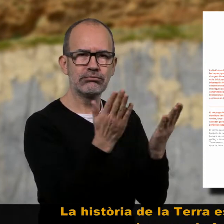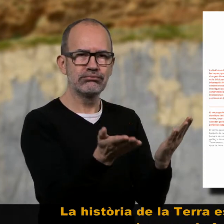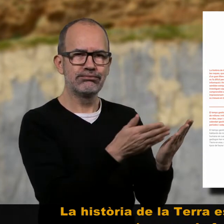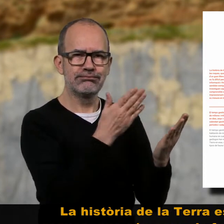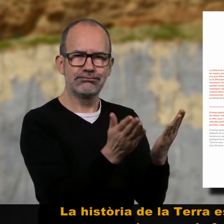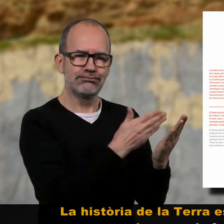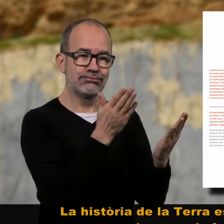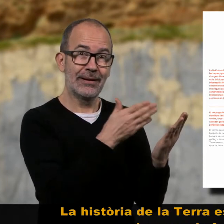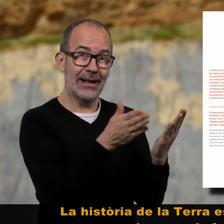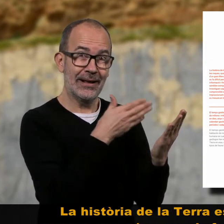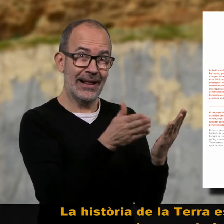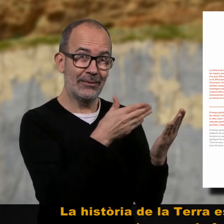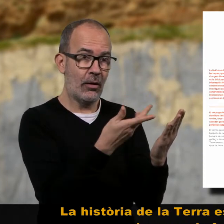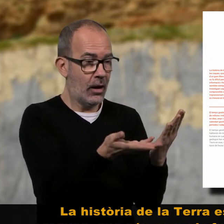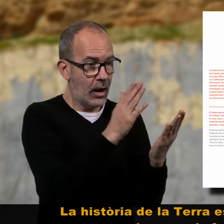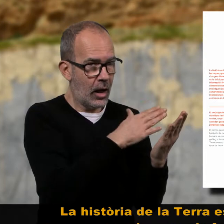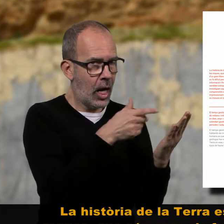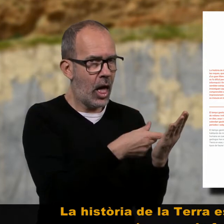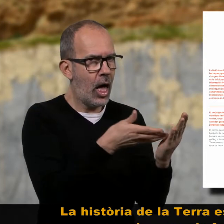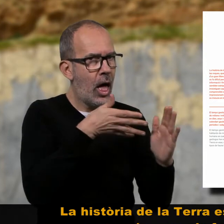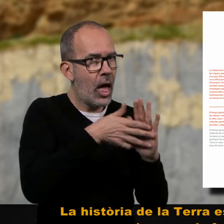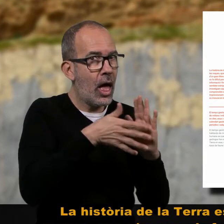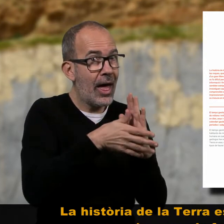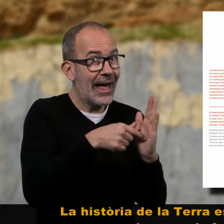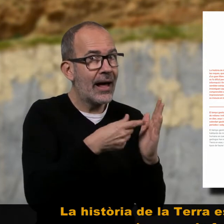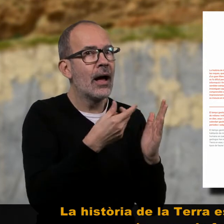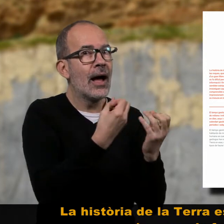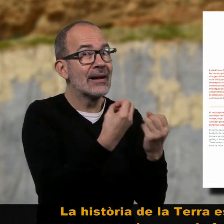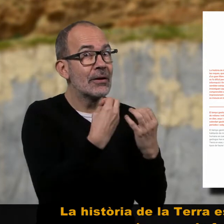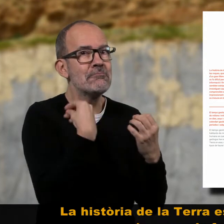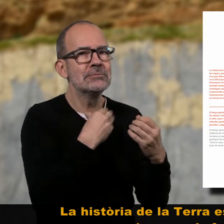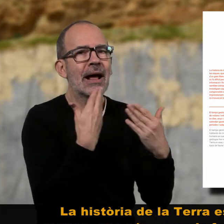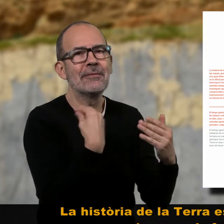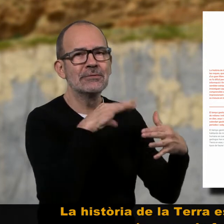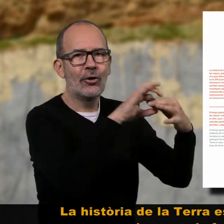La història de la Terra està escrita a les roques, que són com els fulls d'un gran llibre.